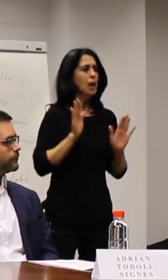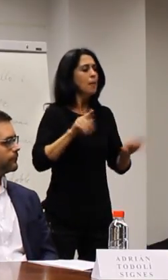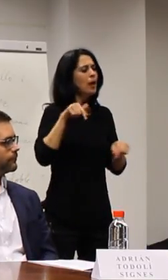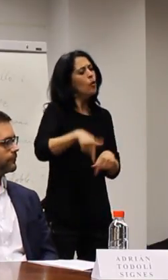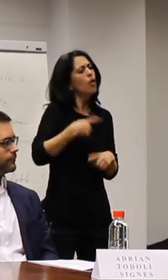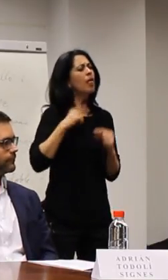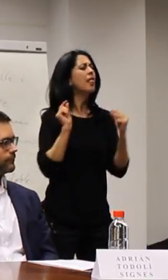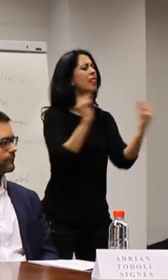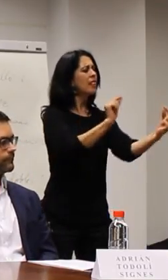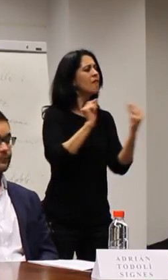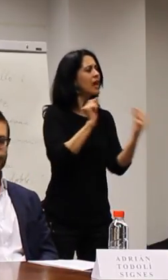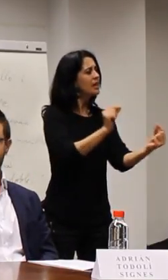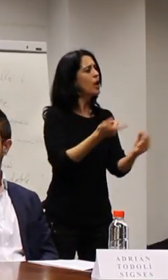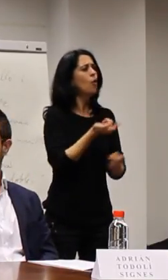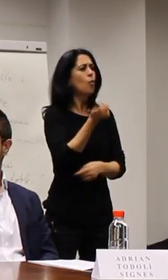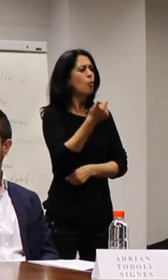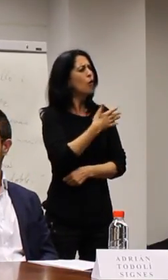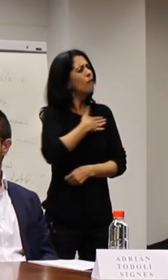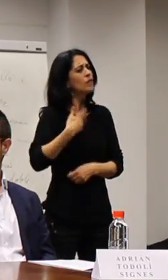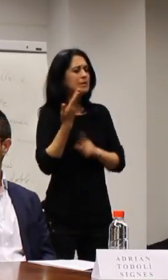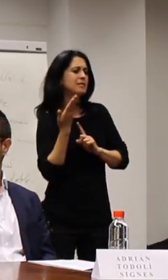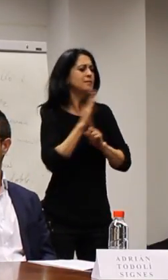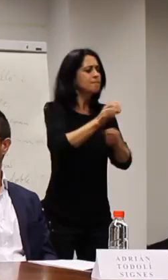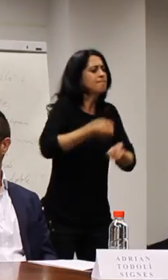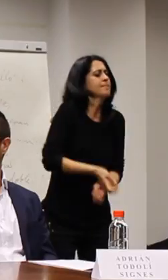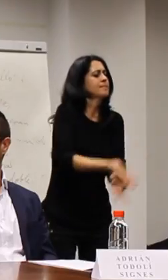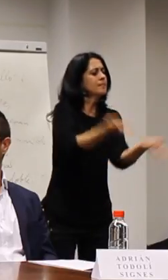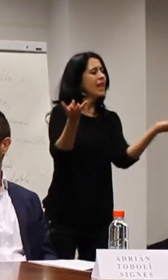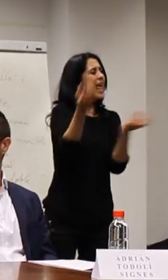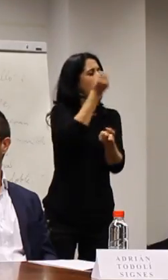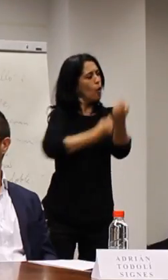debate era abrir el paraguas de la economía colaborativa, que